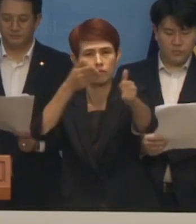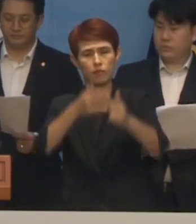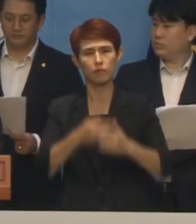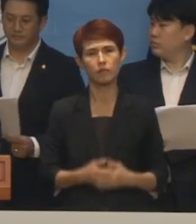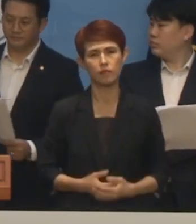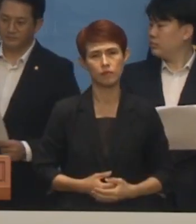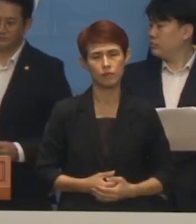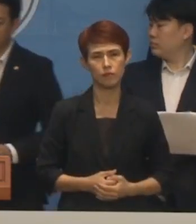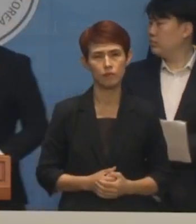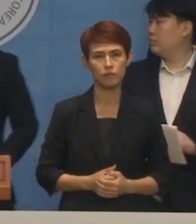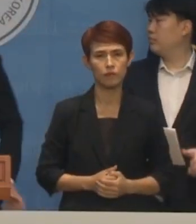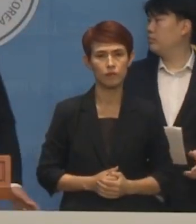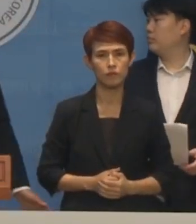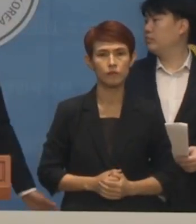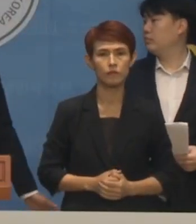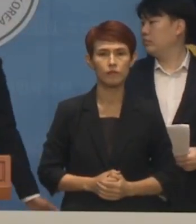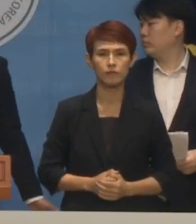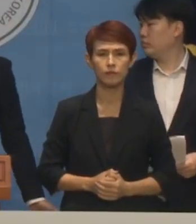바랍니다.